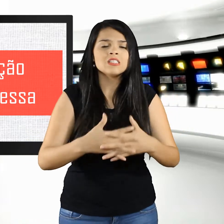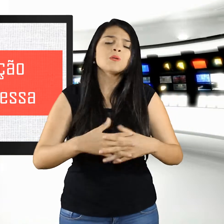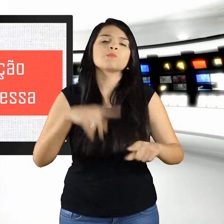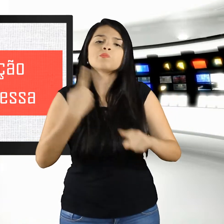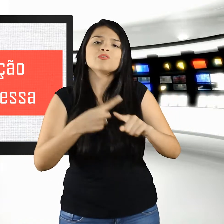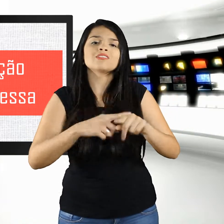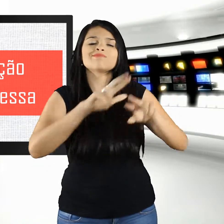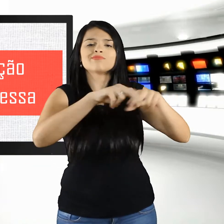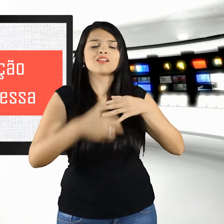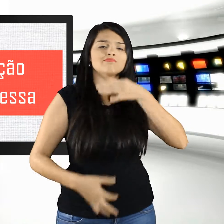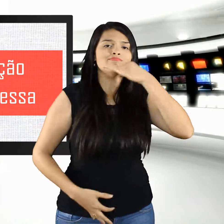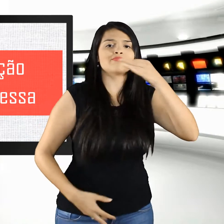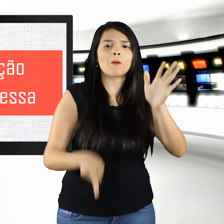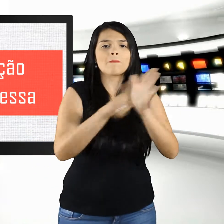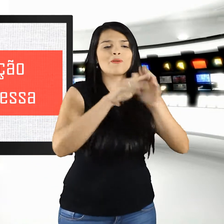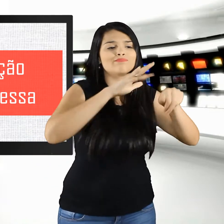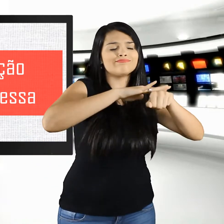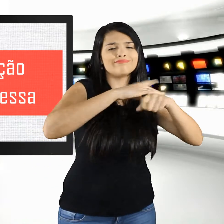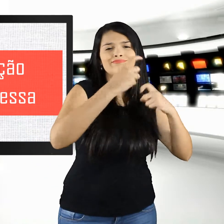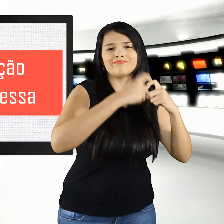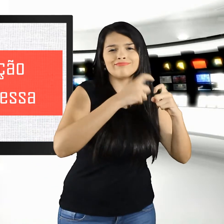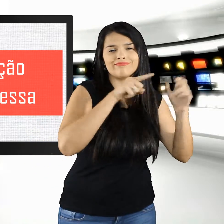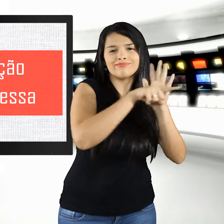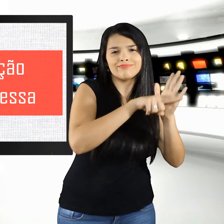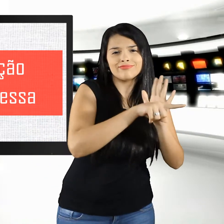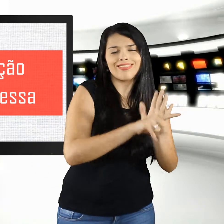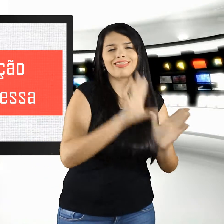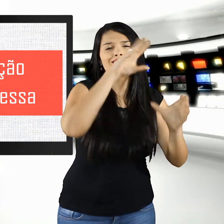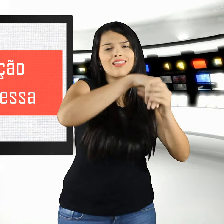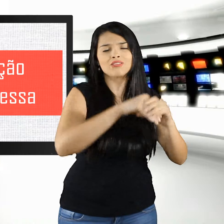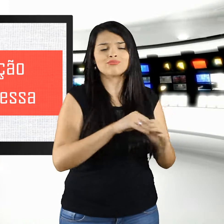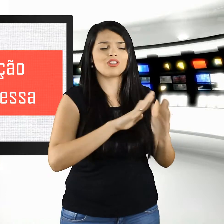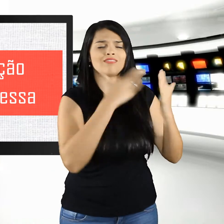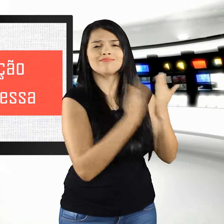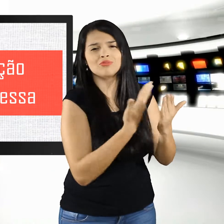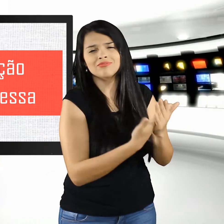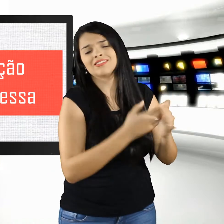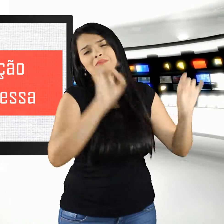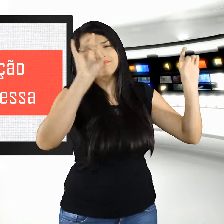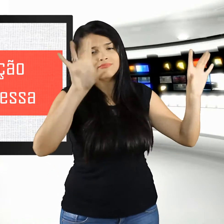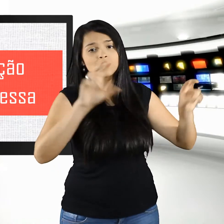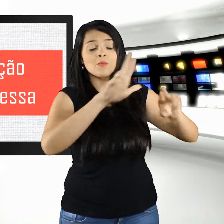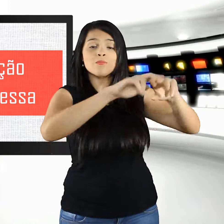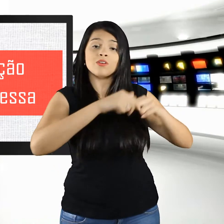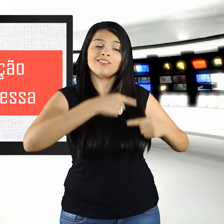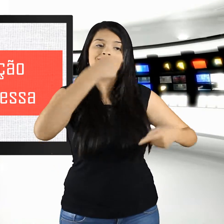de uma perspectiva clínica terapêutica, dentro da educação especial. No âmbito das políticas educacionais, que